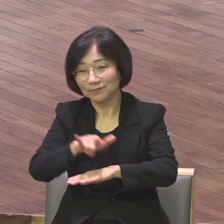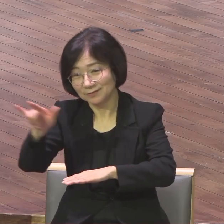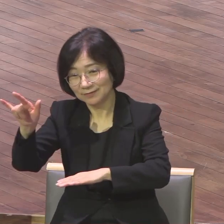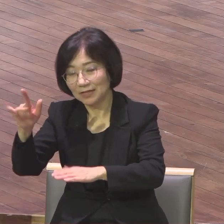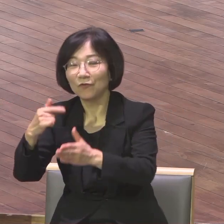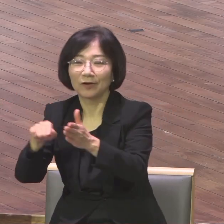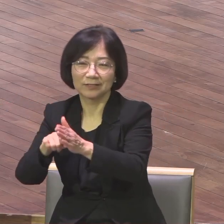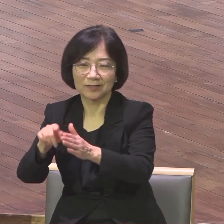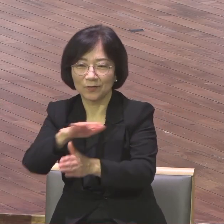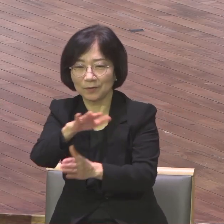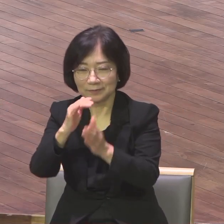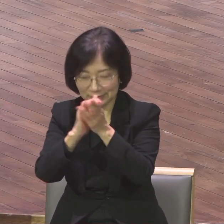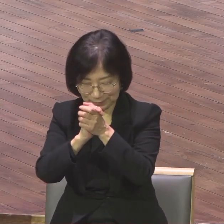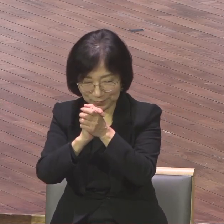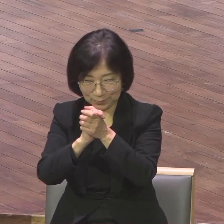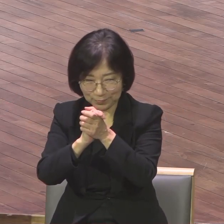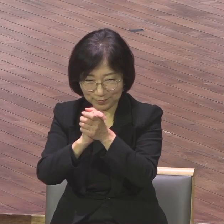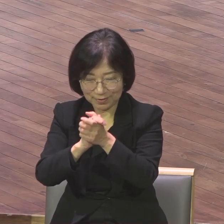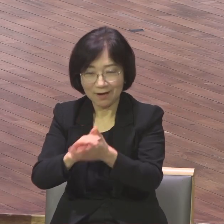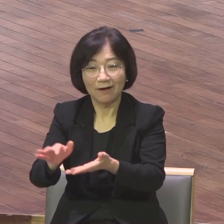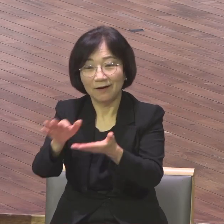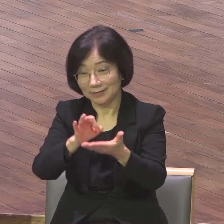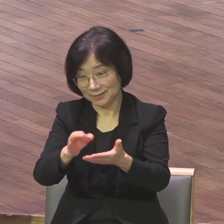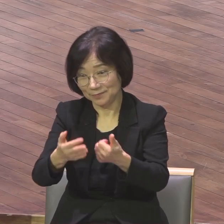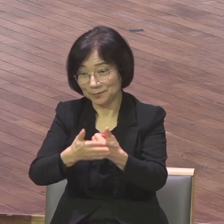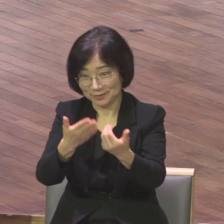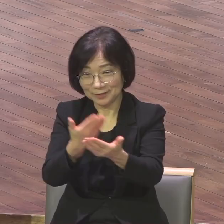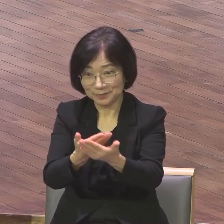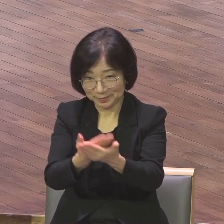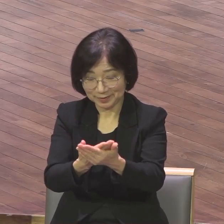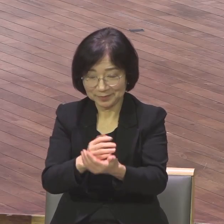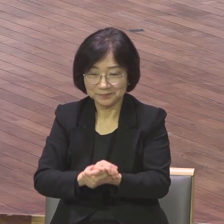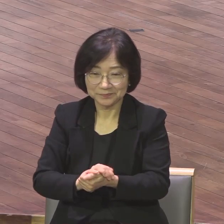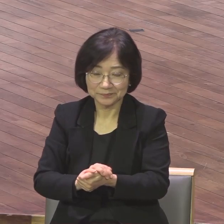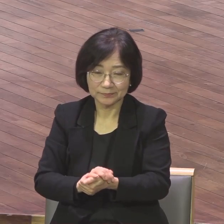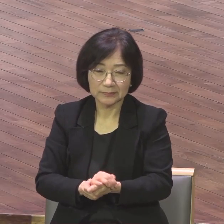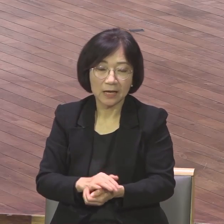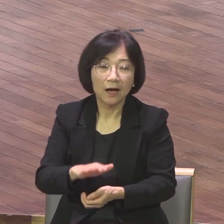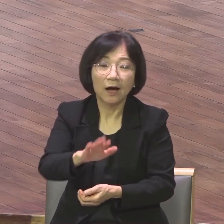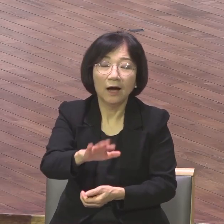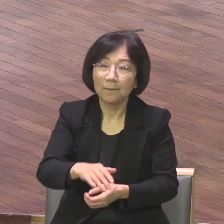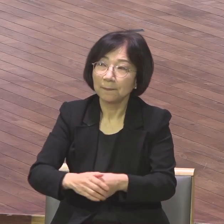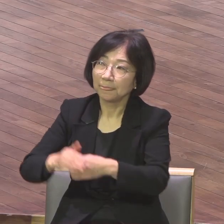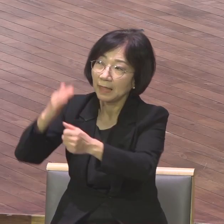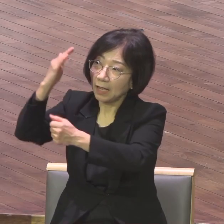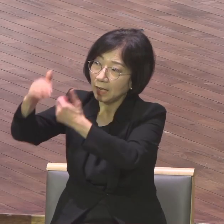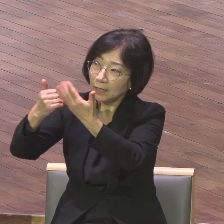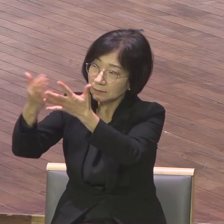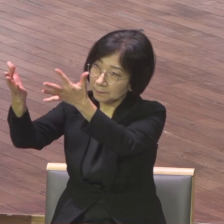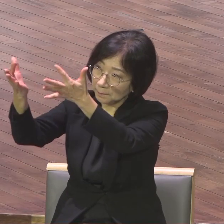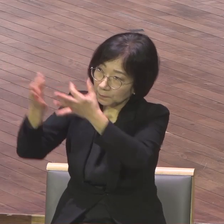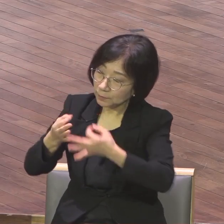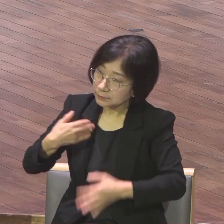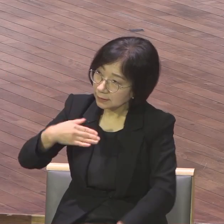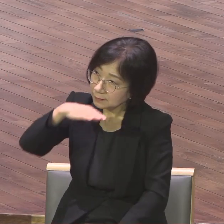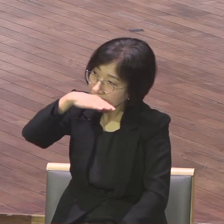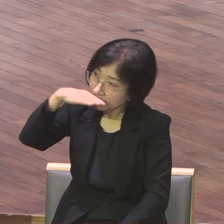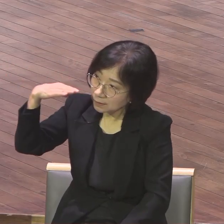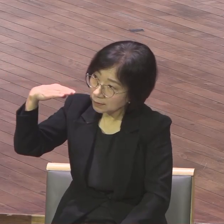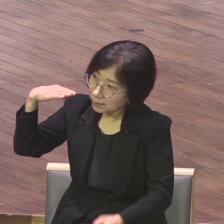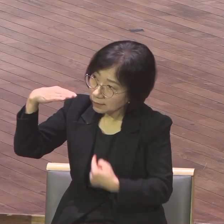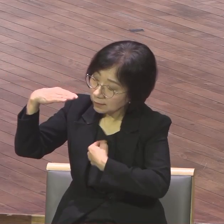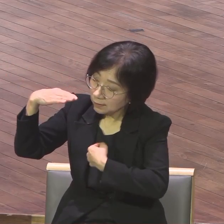거 없습니다. 하나님 앞에서 합당한 삶을 살면 돼요. 그 간단한 질문이고 답이죠. 그것이